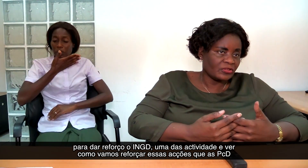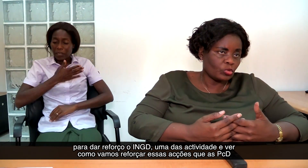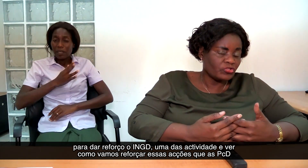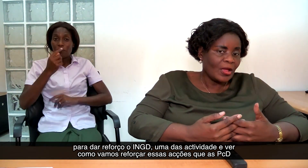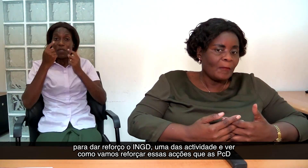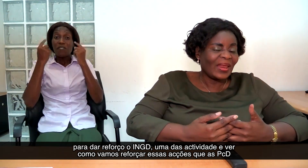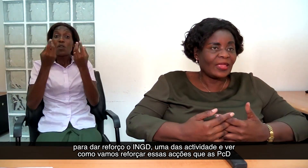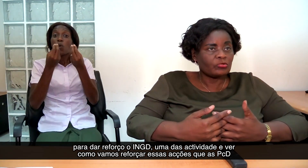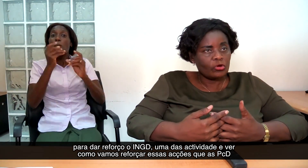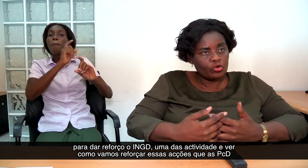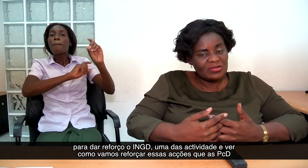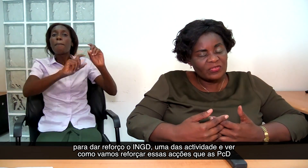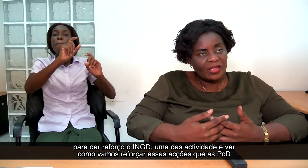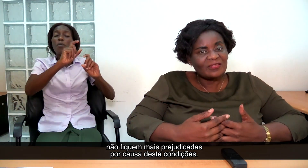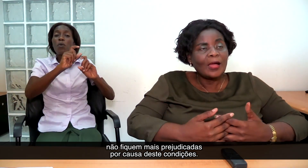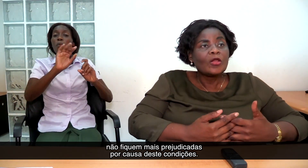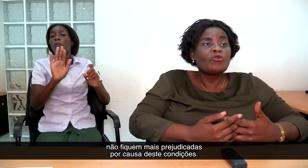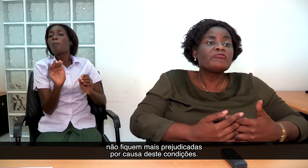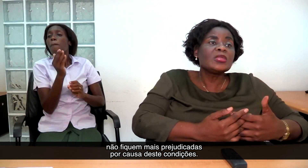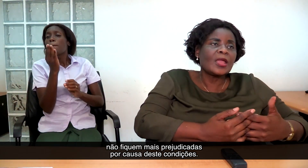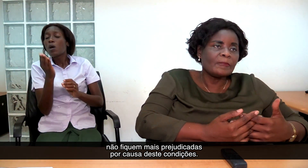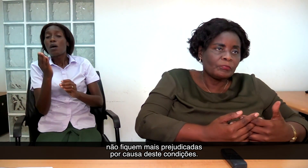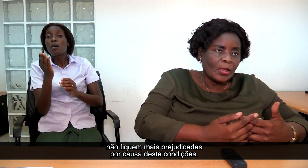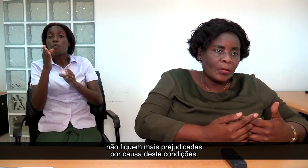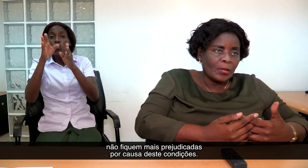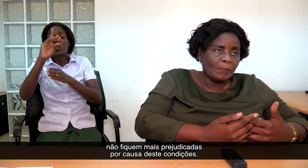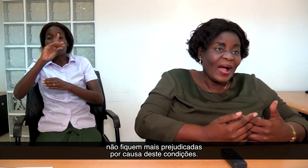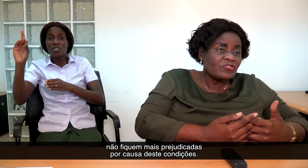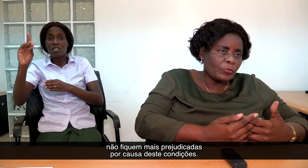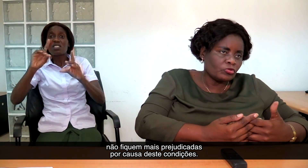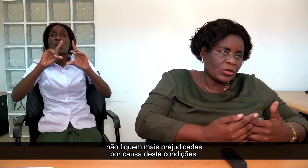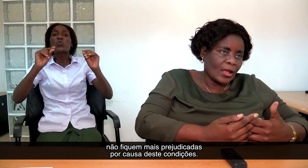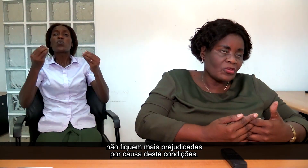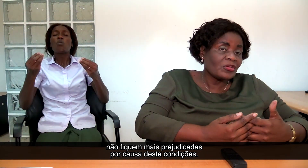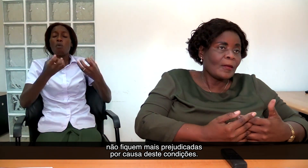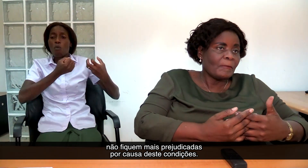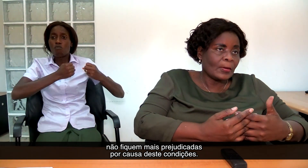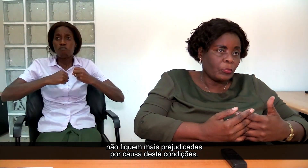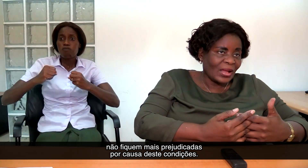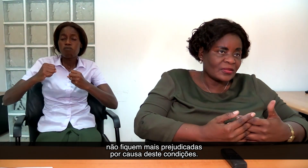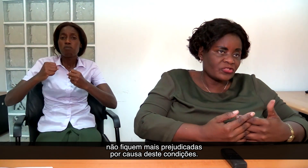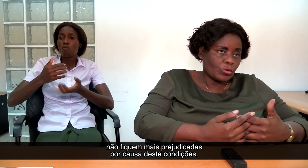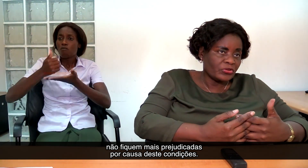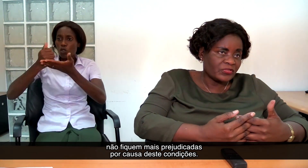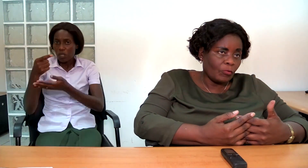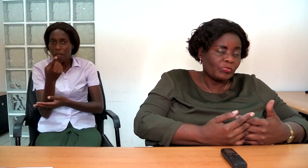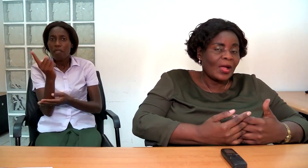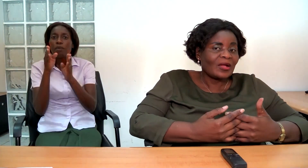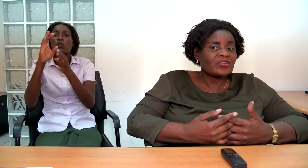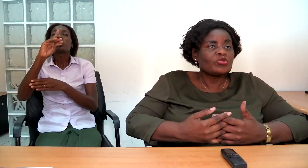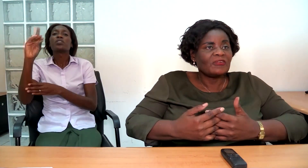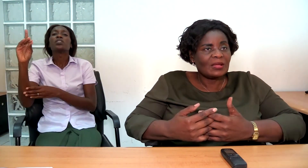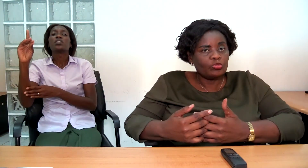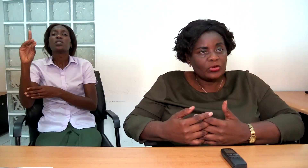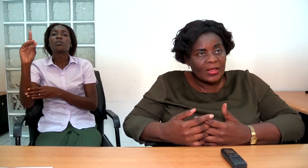essas ações para que as pessoas com deficiência não fiquem mais prejudicadas por causa desta condição.